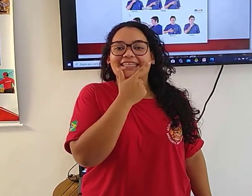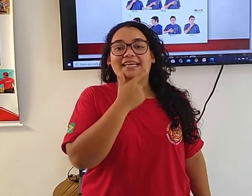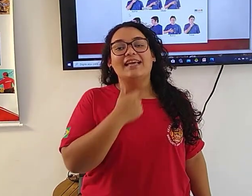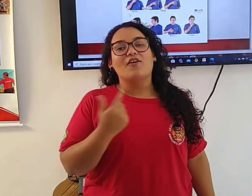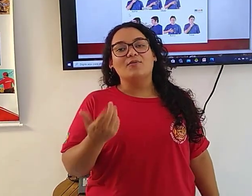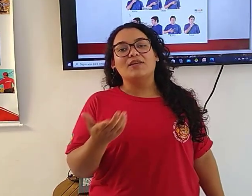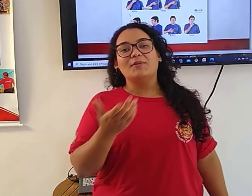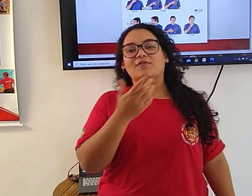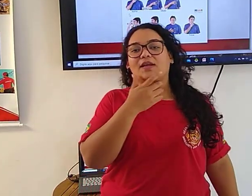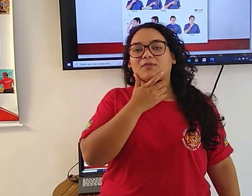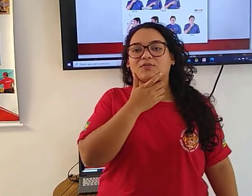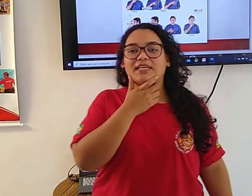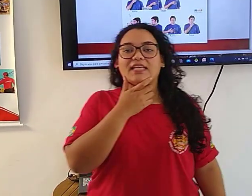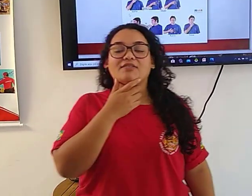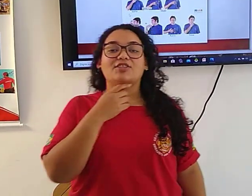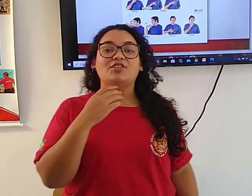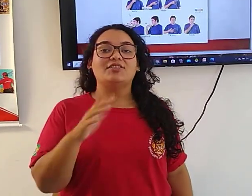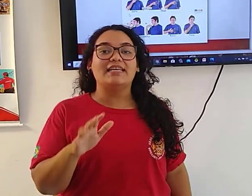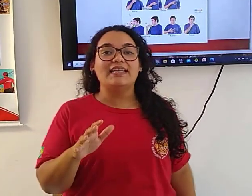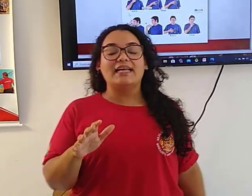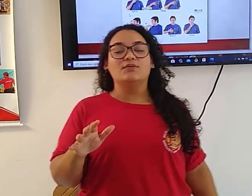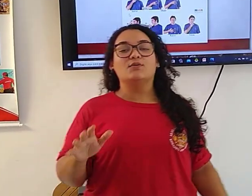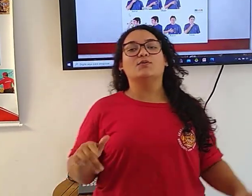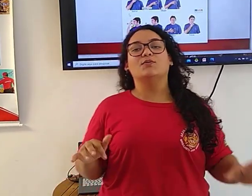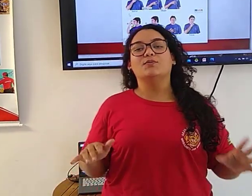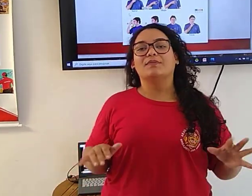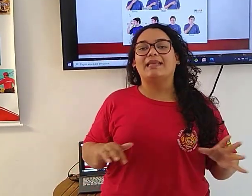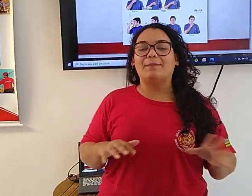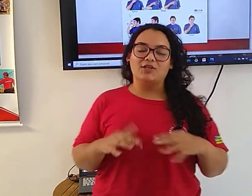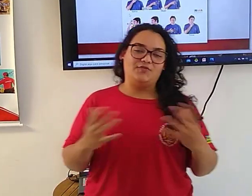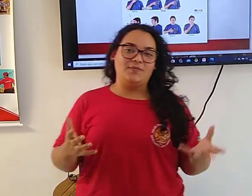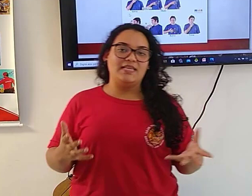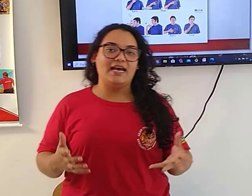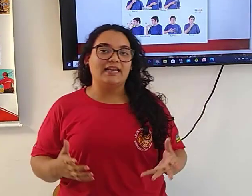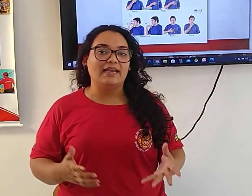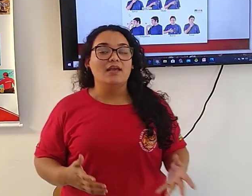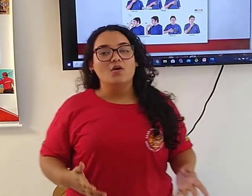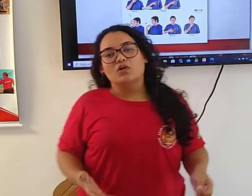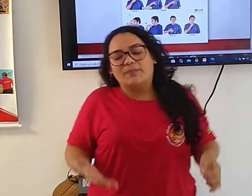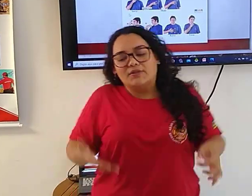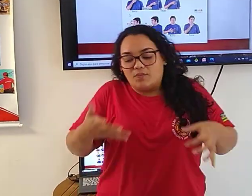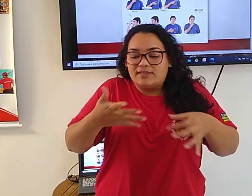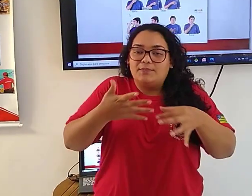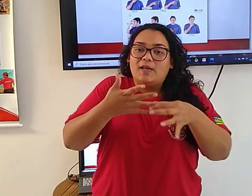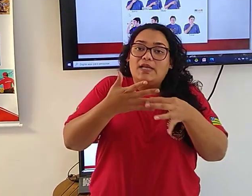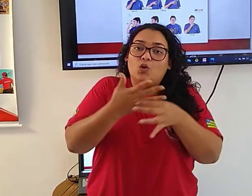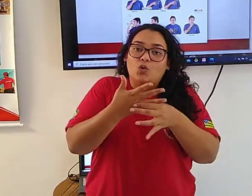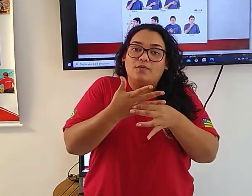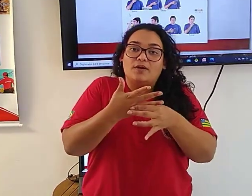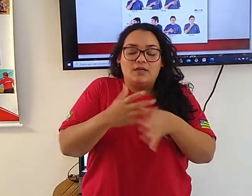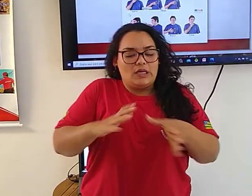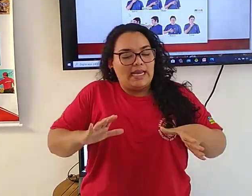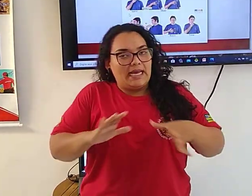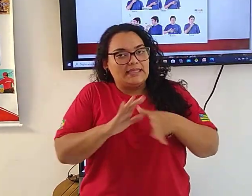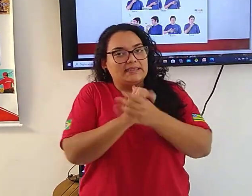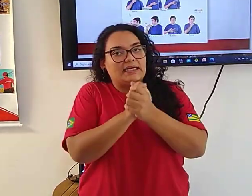Como eu também já falei pros meninos, a gente tem lá na parte familiar, né? Quando a pessoa, por exemplo, é noiva,